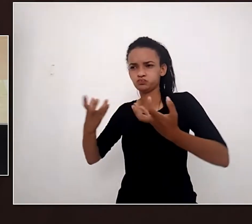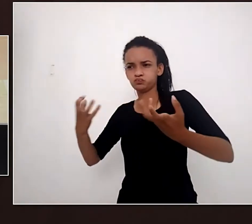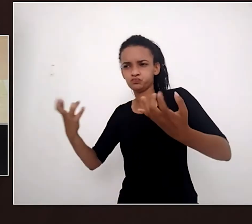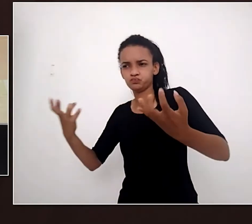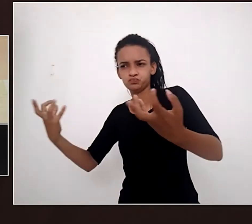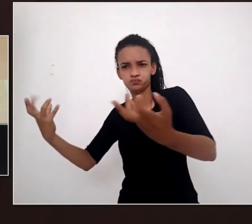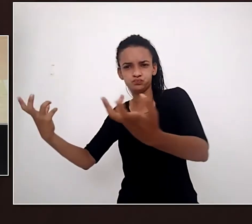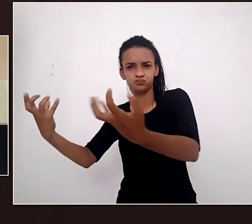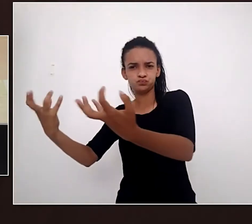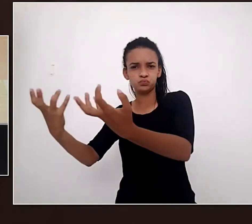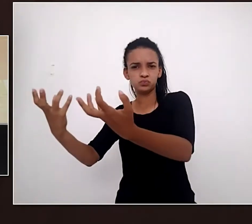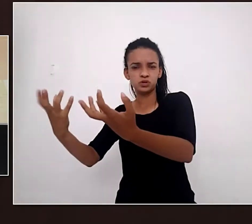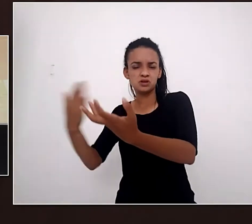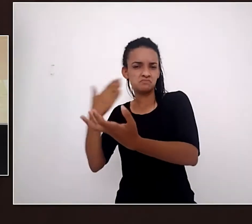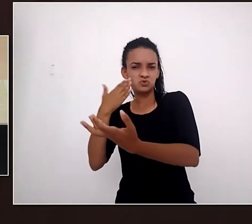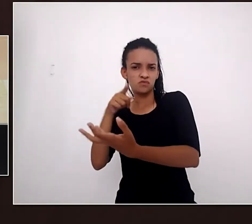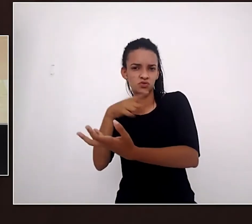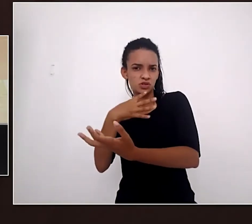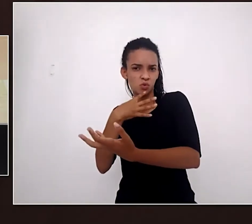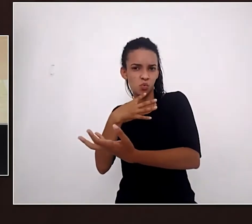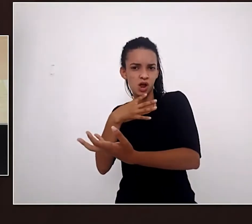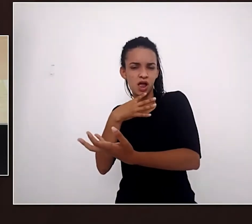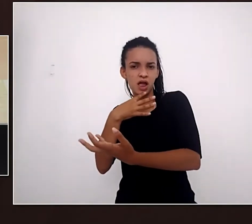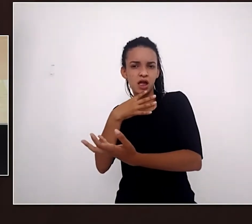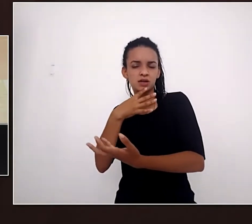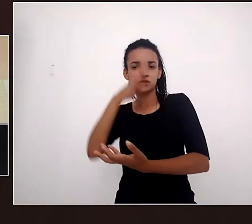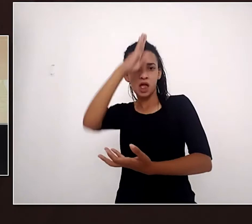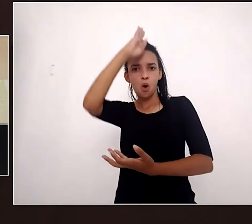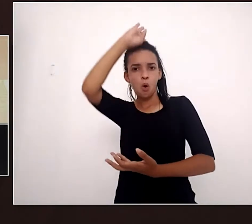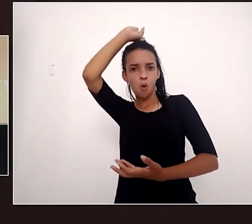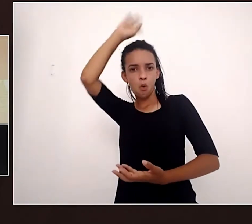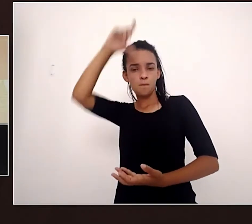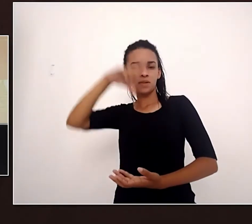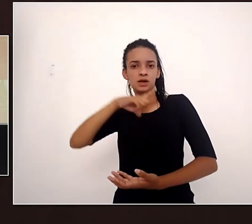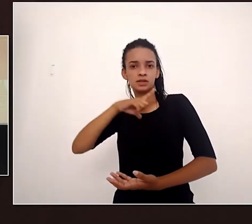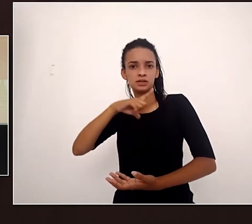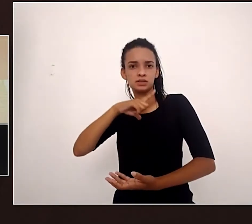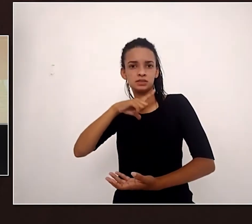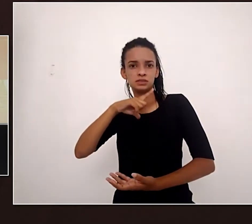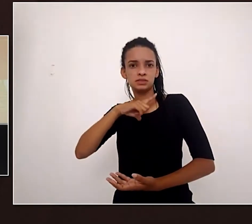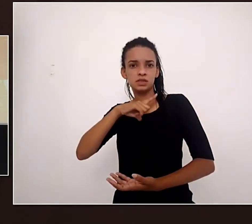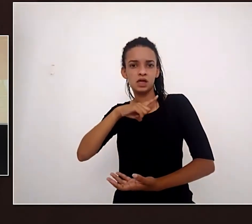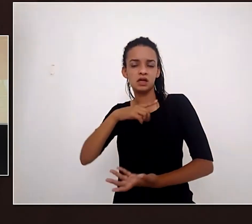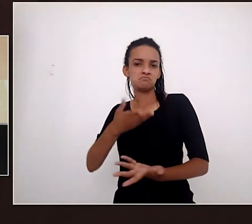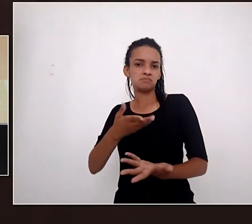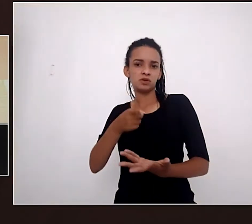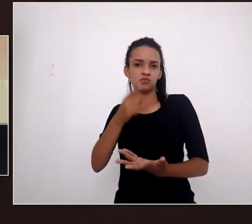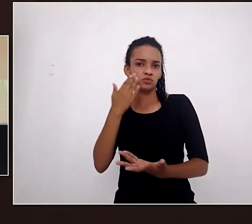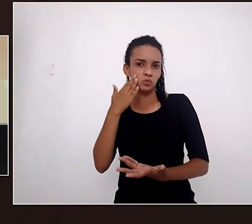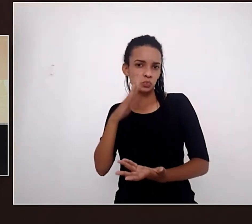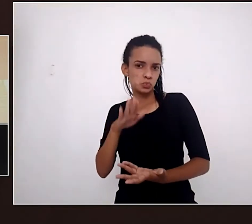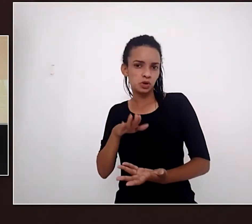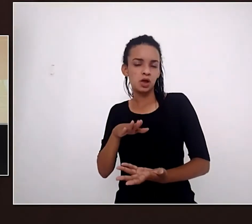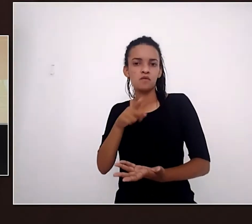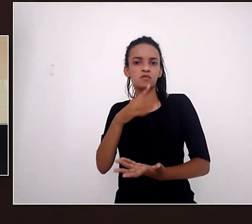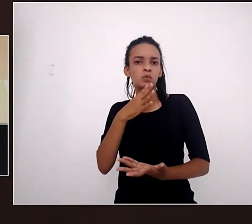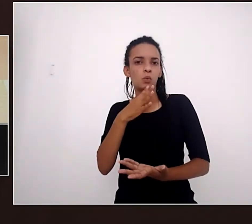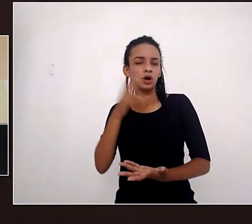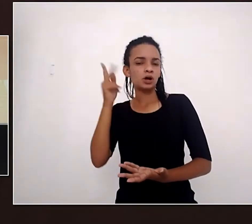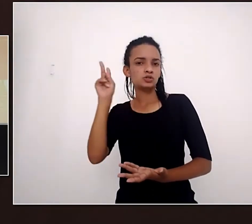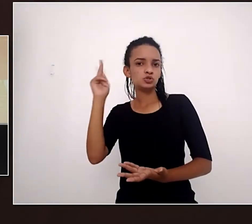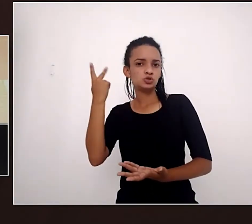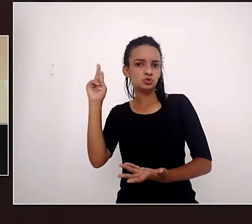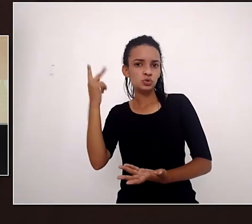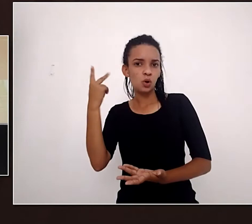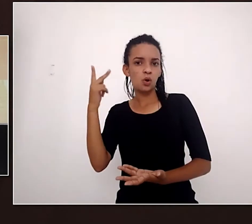todos conhecem Roma, que é o Circo Máximo, conhece a história, né? O Circo Máximo era uma arena